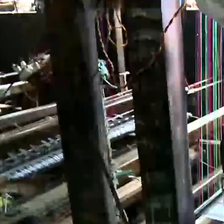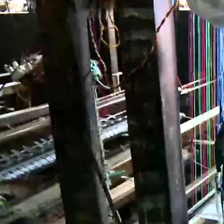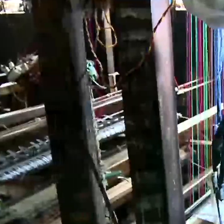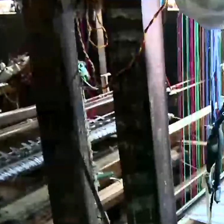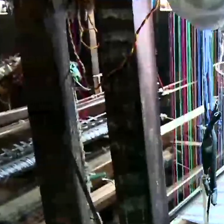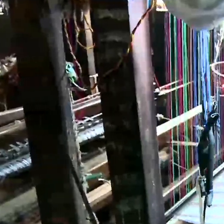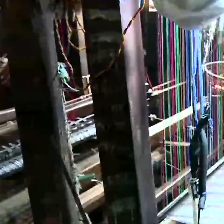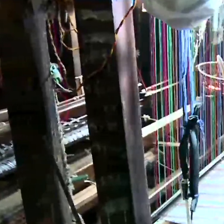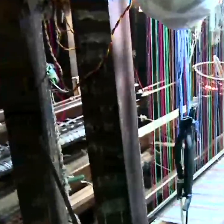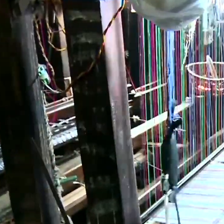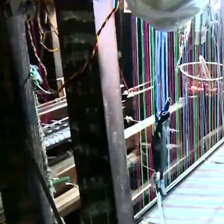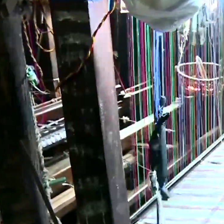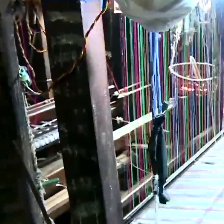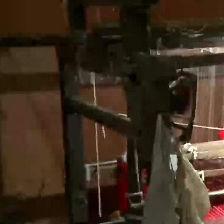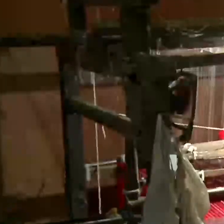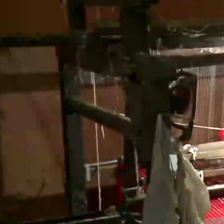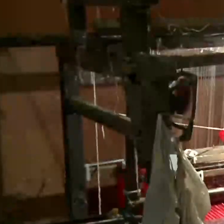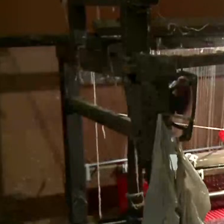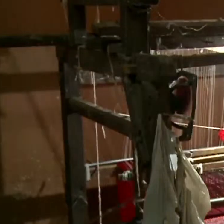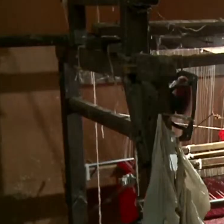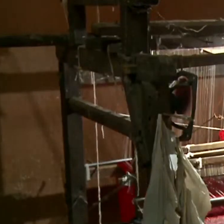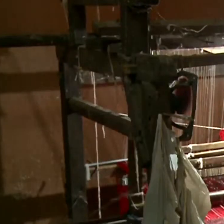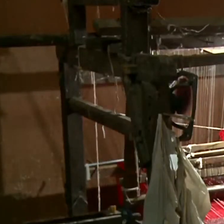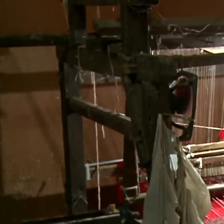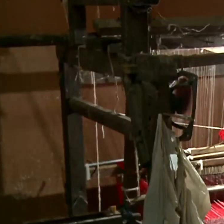धन साधन समय की सीमा से